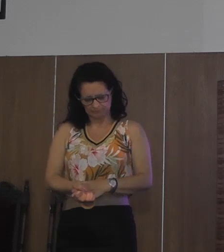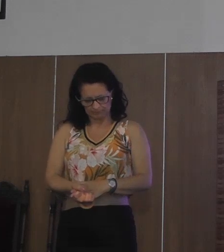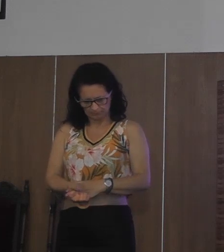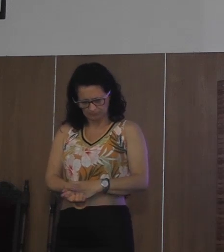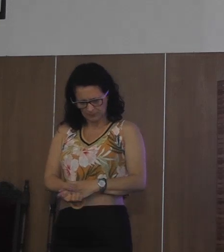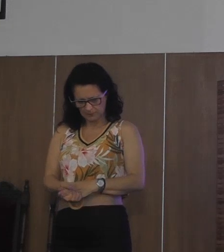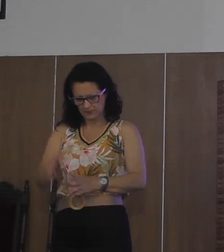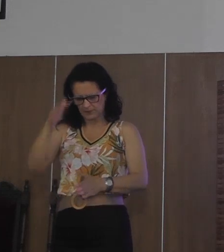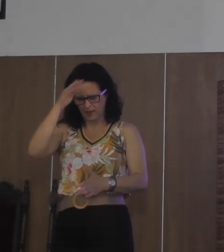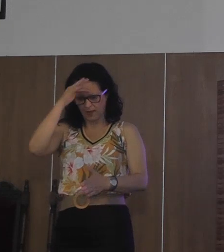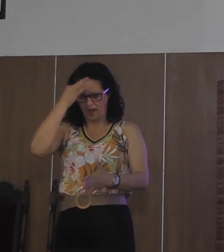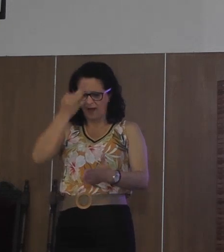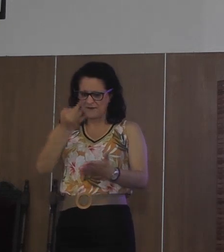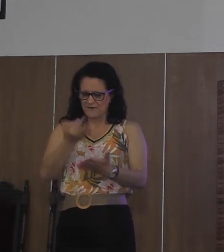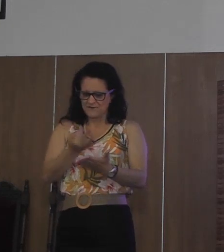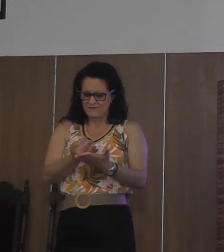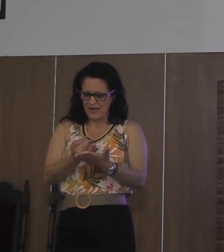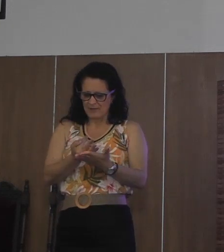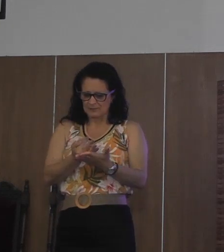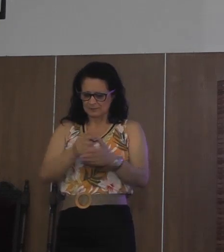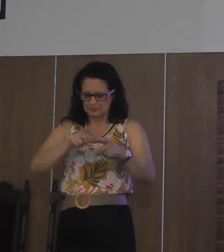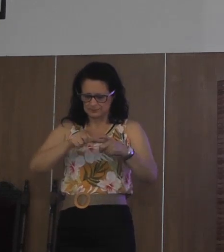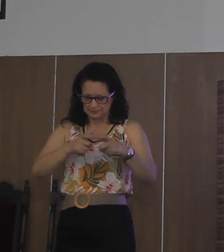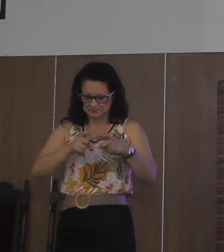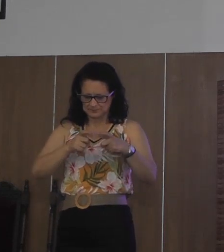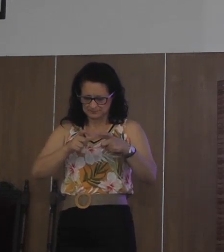E a fé dele vai aumentando,